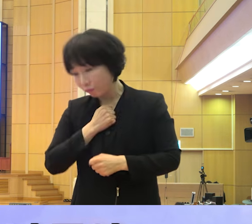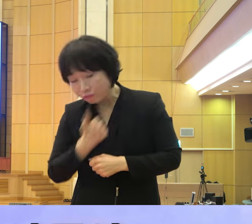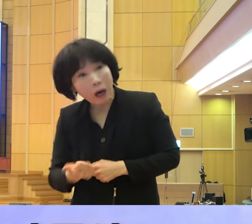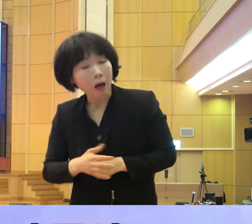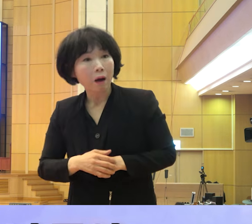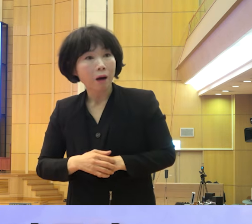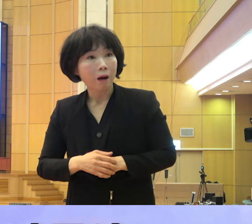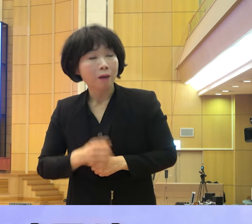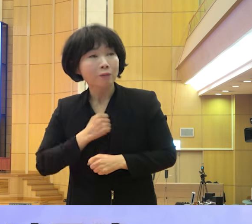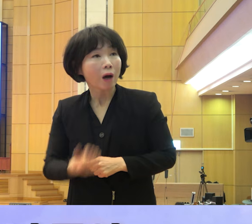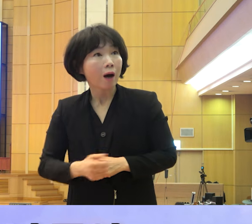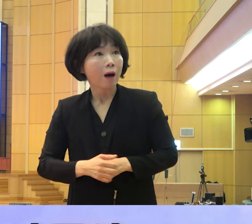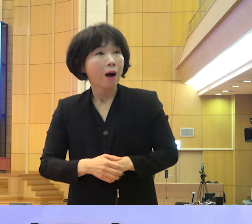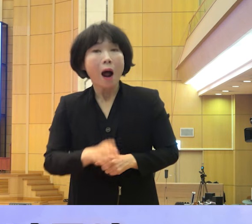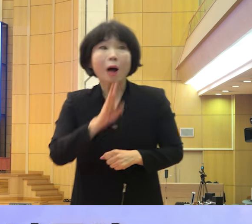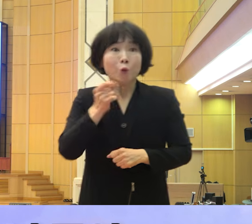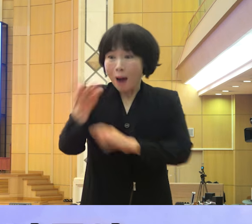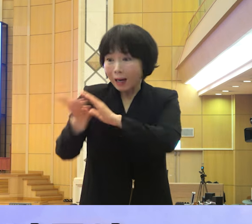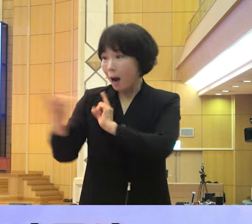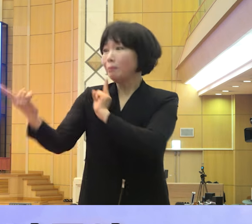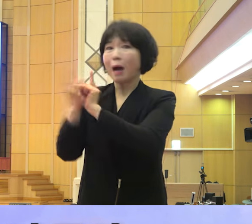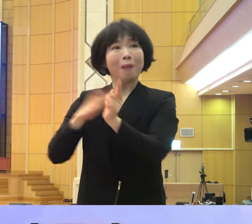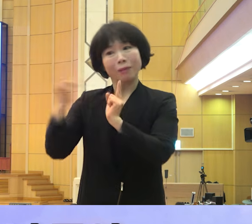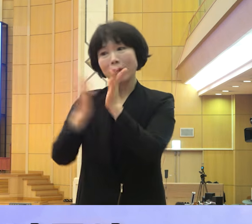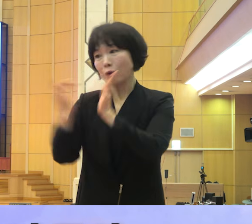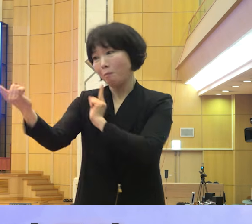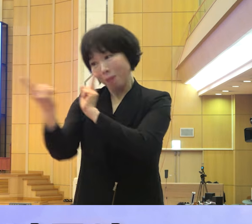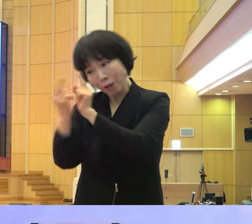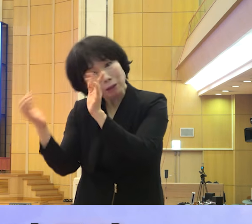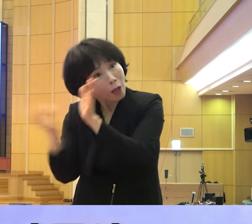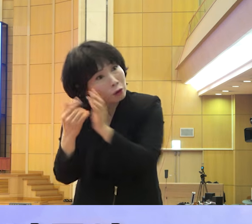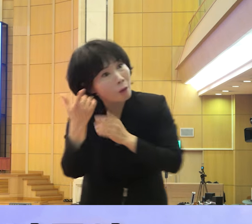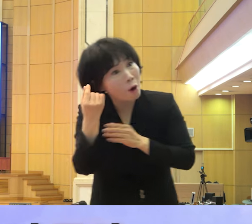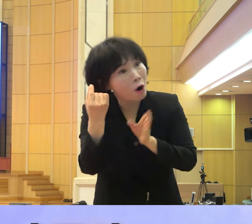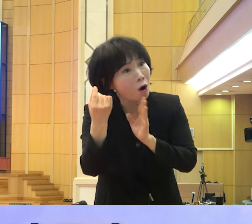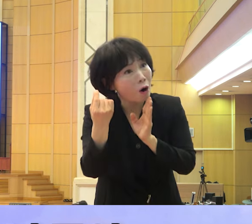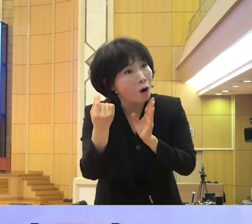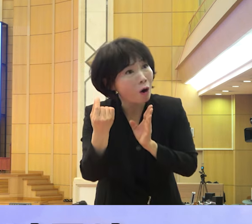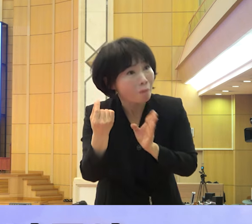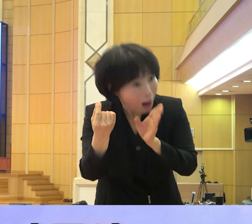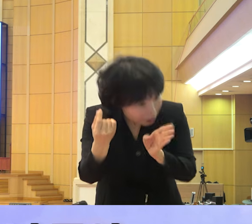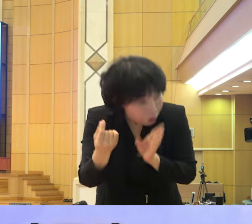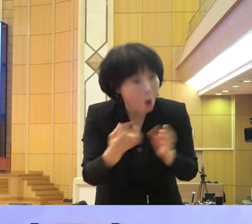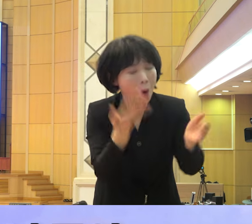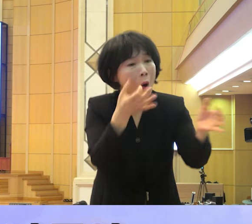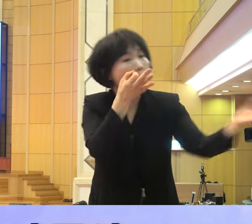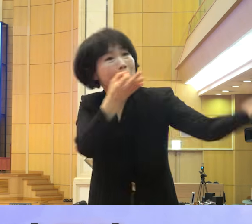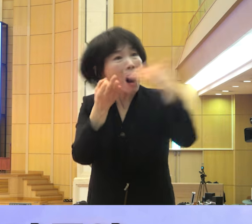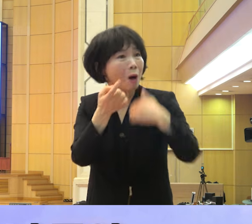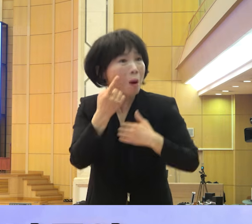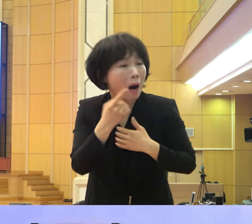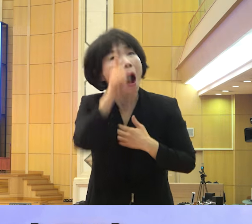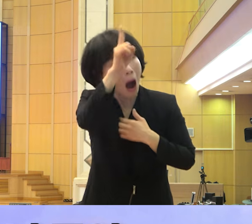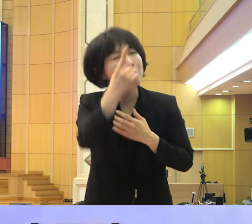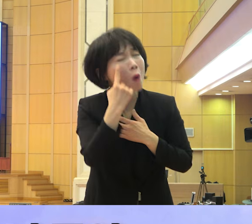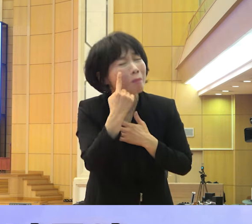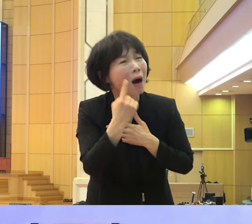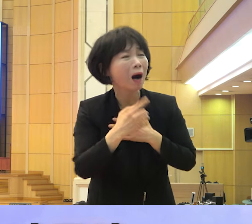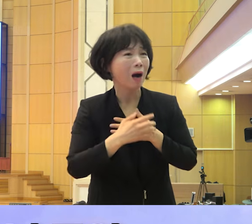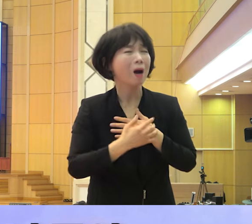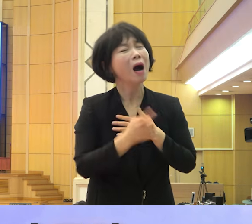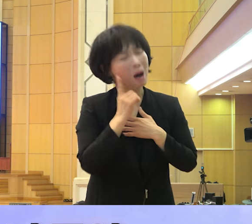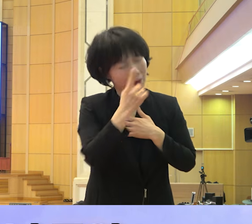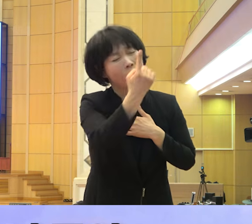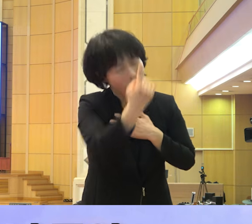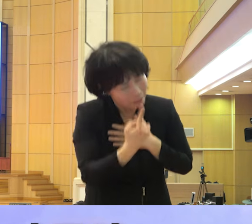지식이 부족했는데 어쨌든 주님을 만났기 때문에 빌립은 나다나엘에게 하는 말이, 그래, 그러면 네가